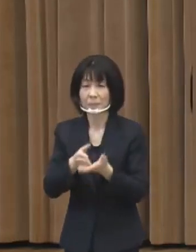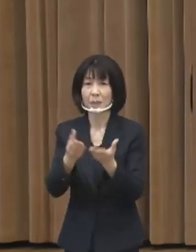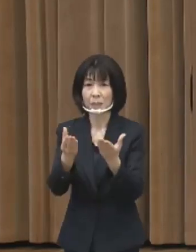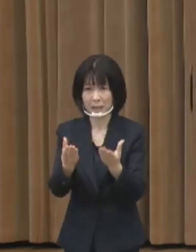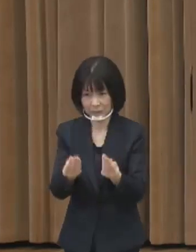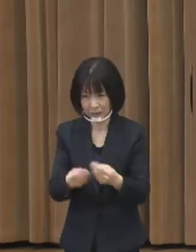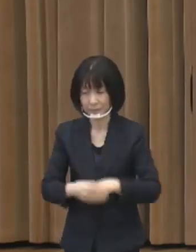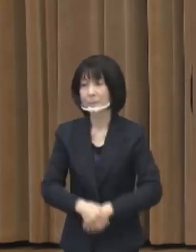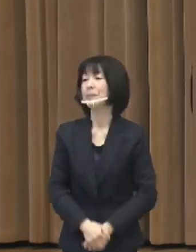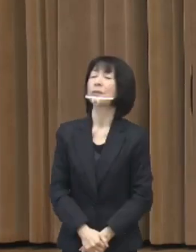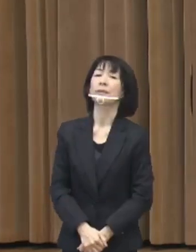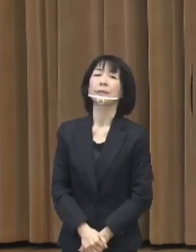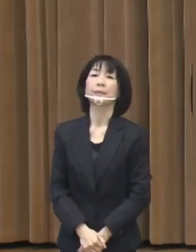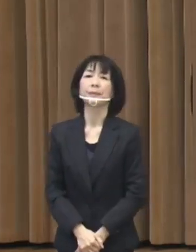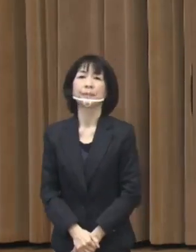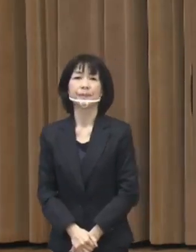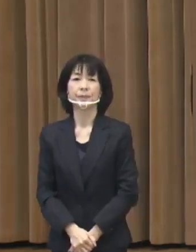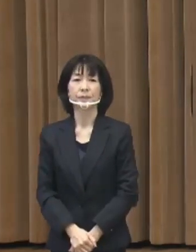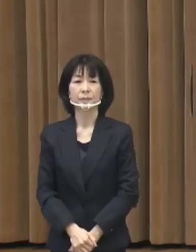ります。